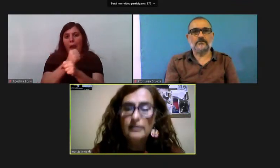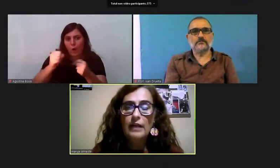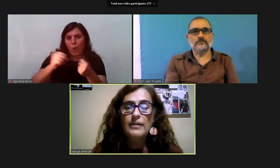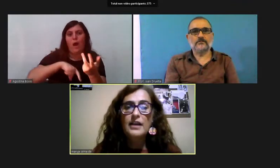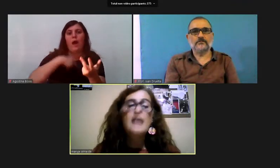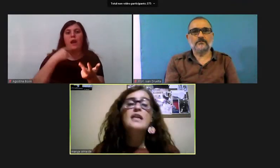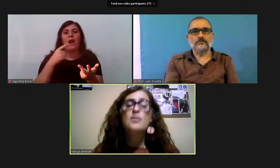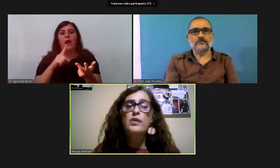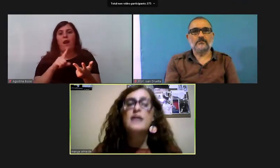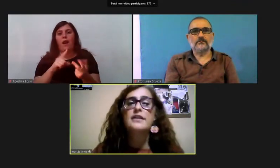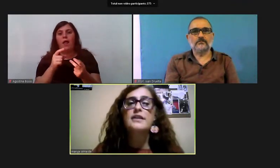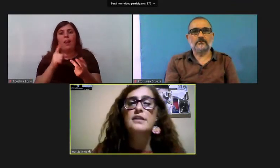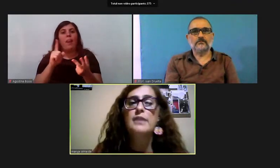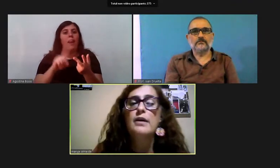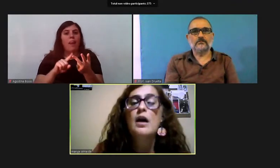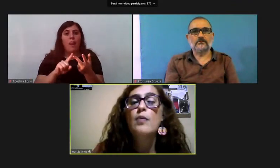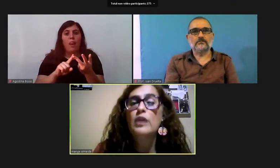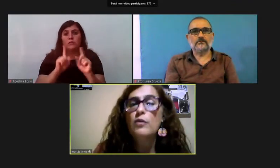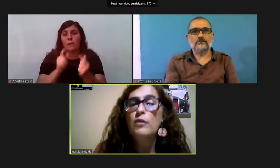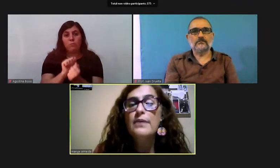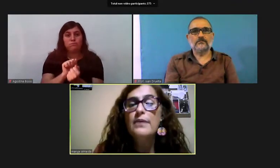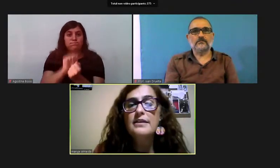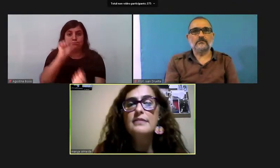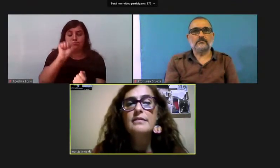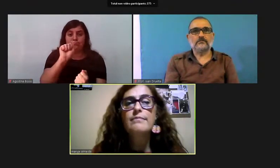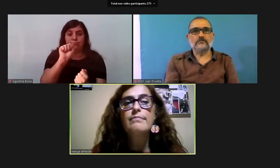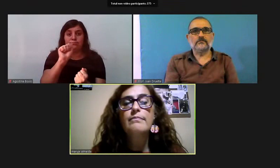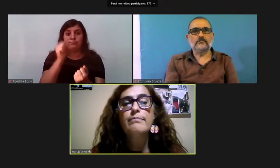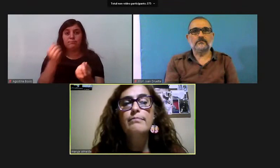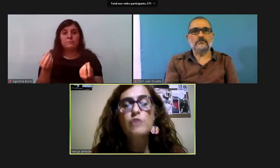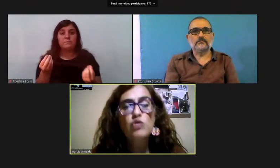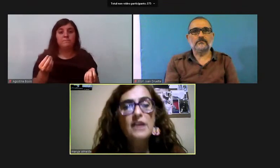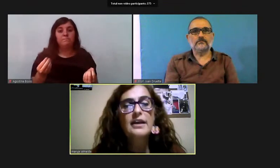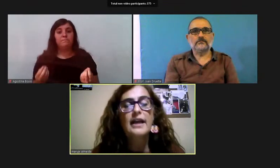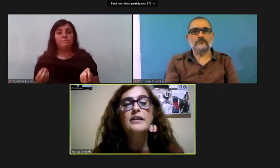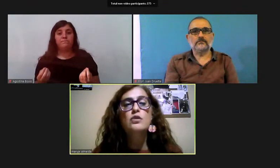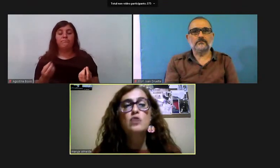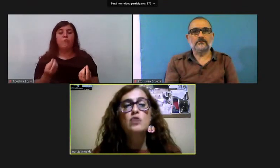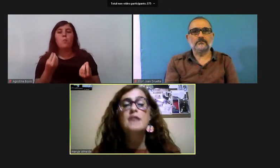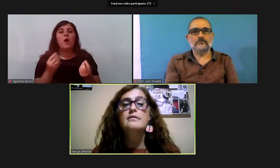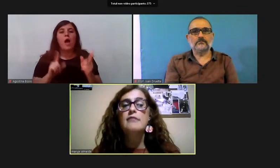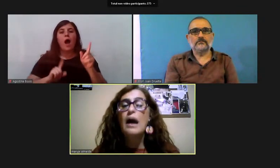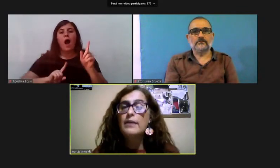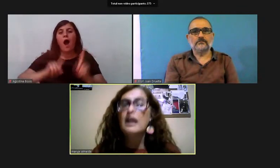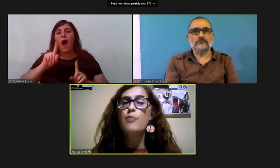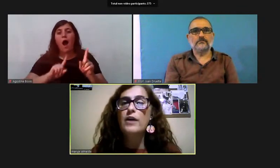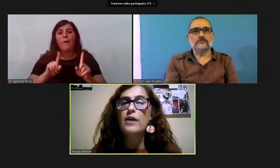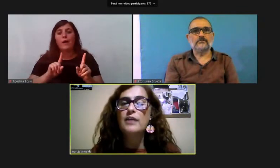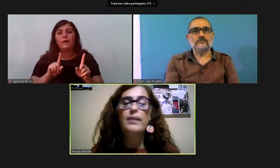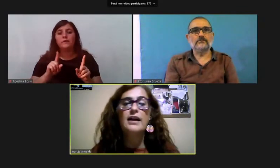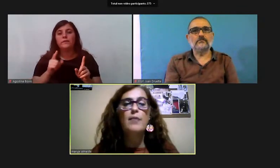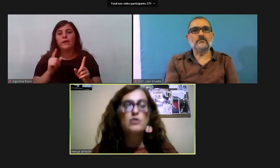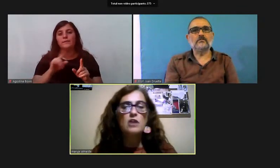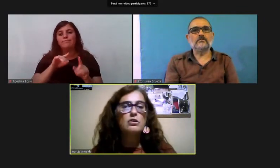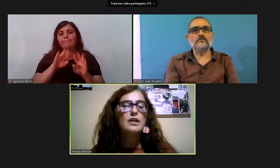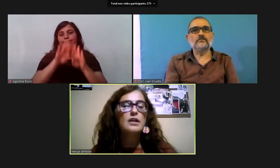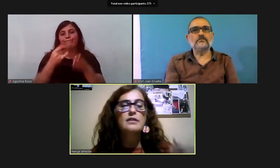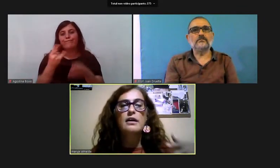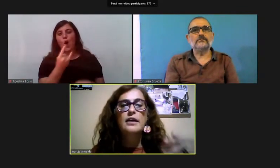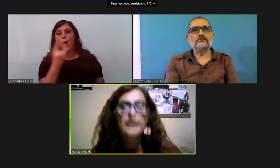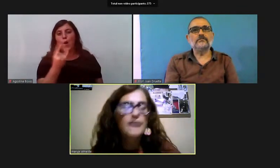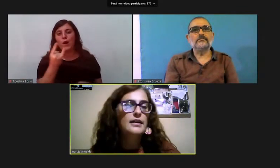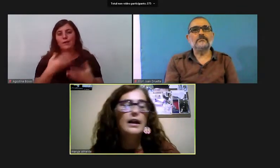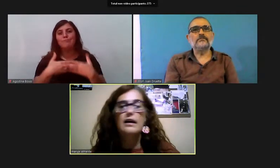¿sí? Las materias y que se pudieran recibir. Porque muchas veces sucede que las instituciones abren las puertas para que las personas